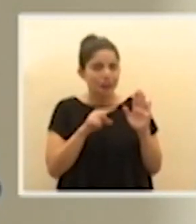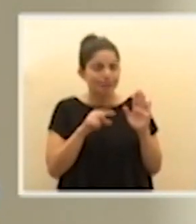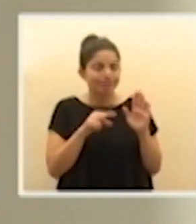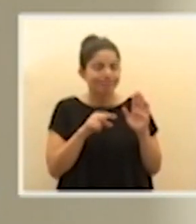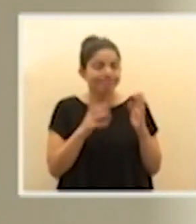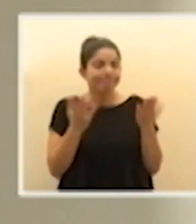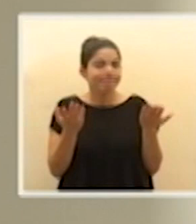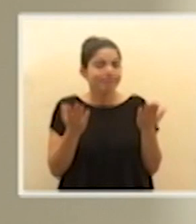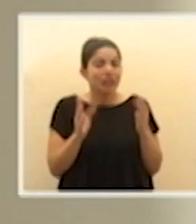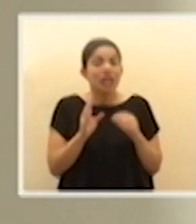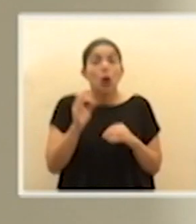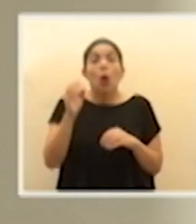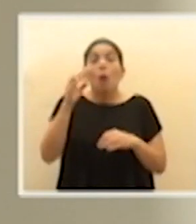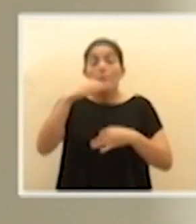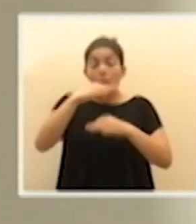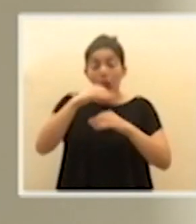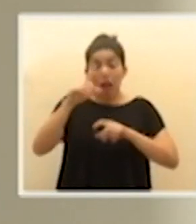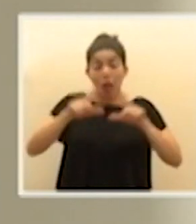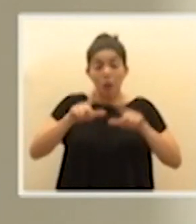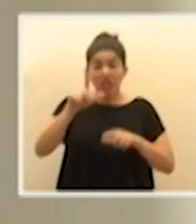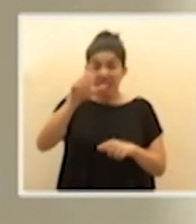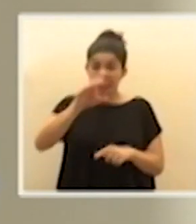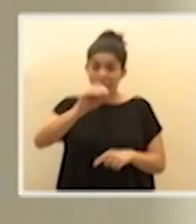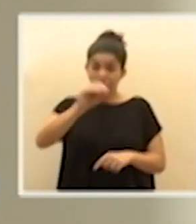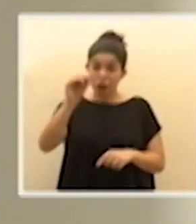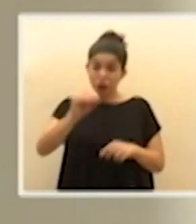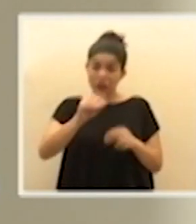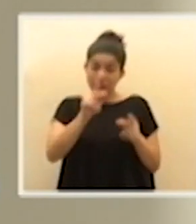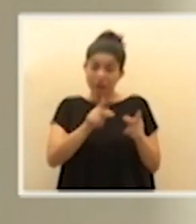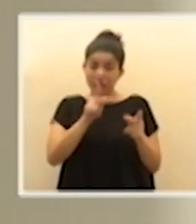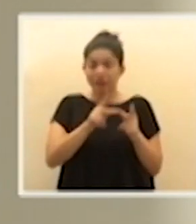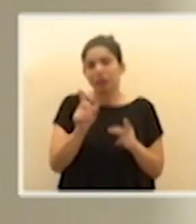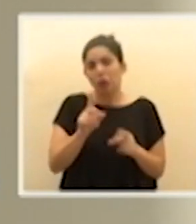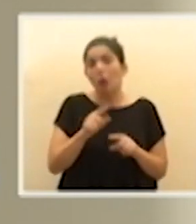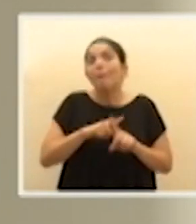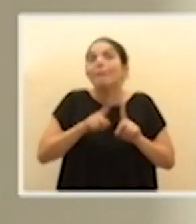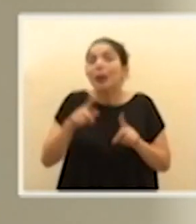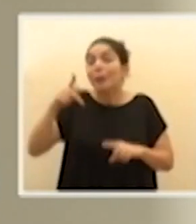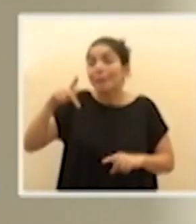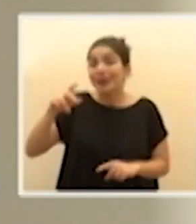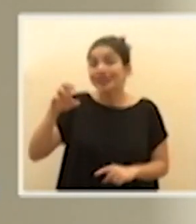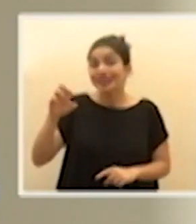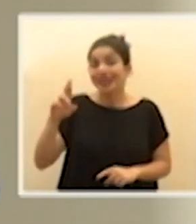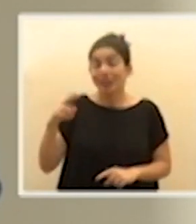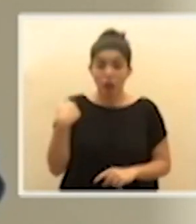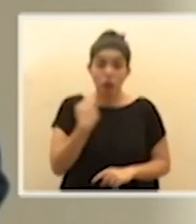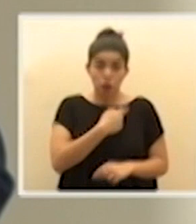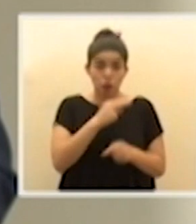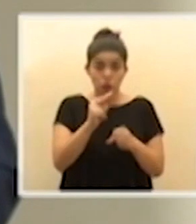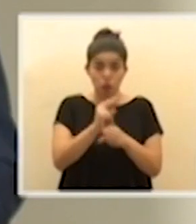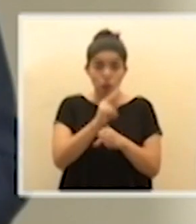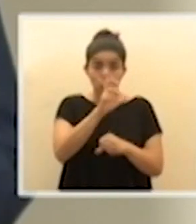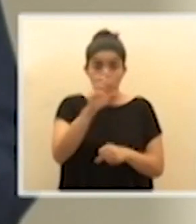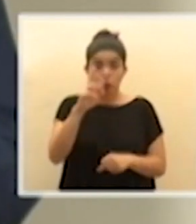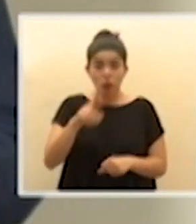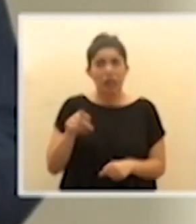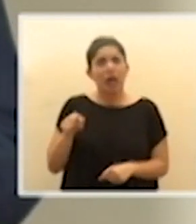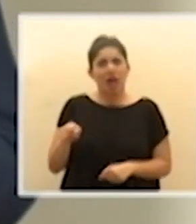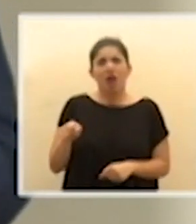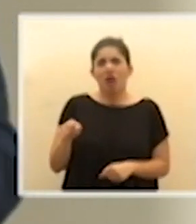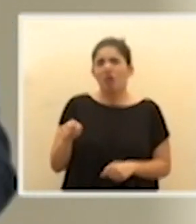Ninguna prueba es 100% sensible, aunque las pruebas de PCR, que son las que utilizamos en Costa Rica,